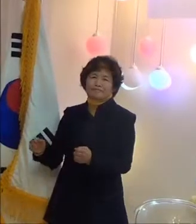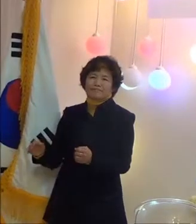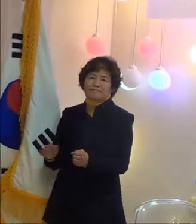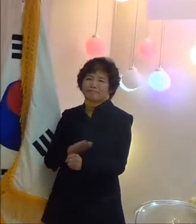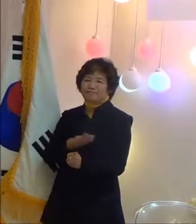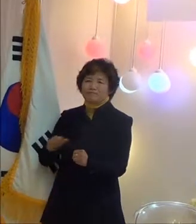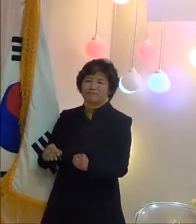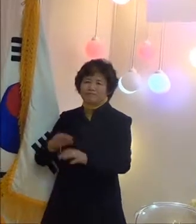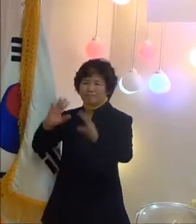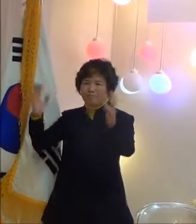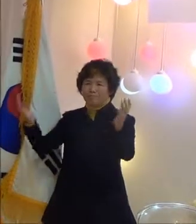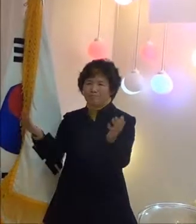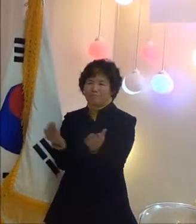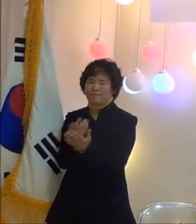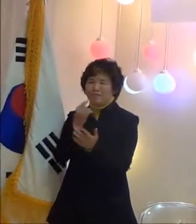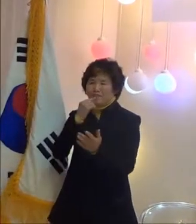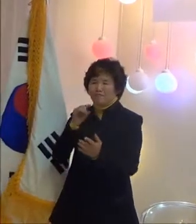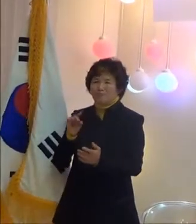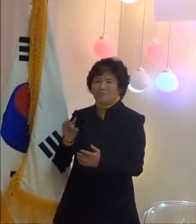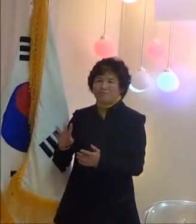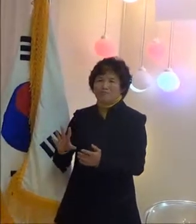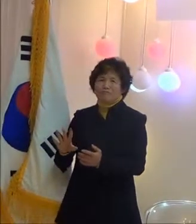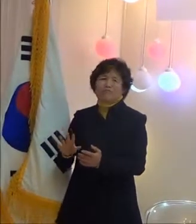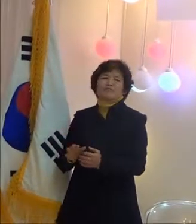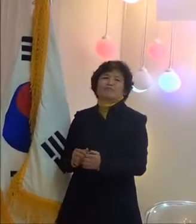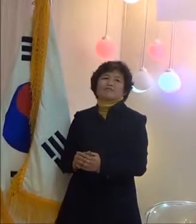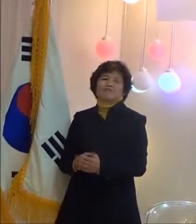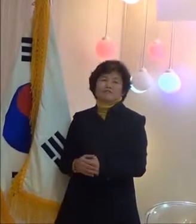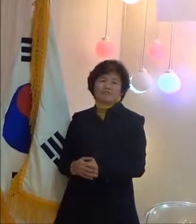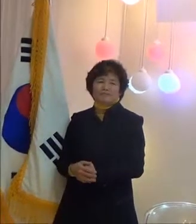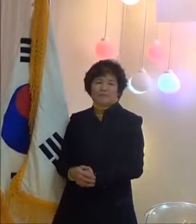사방이 온통 흰 것뿐인 동화의 나라에